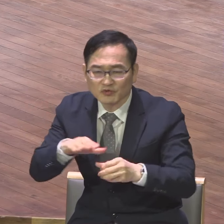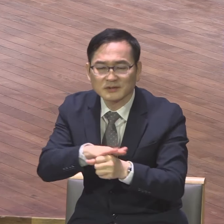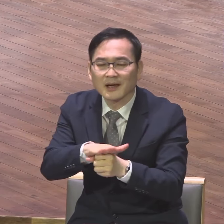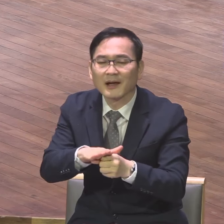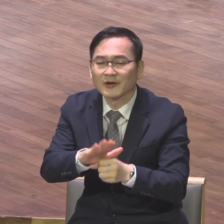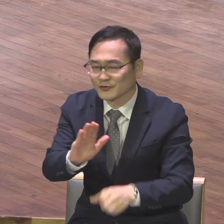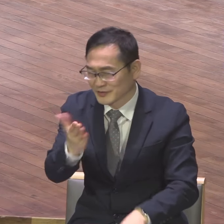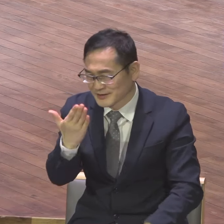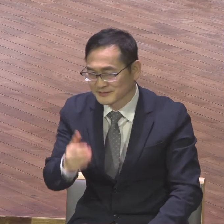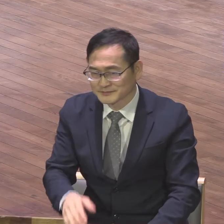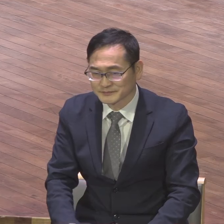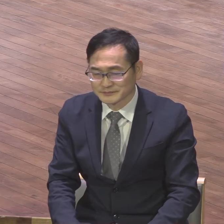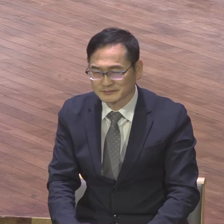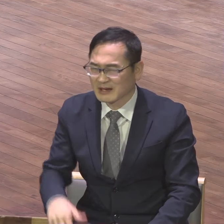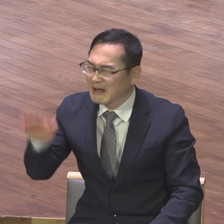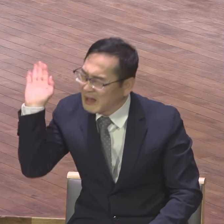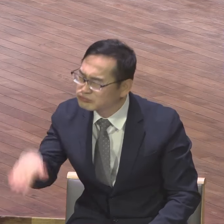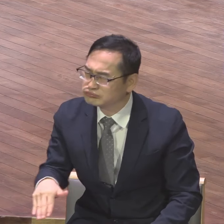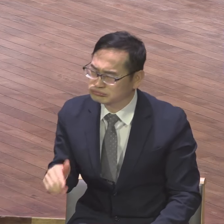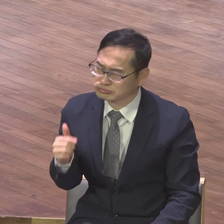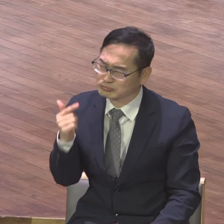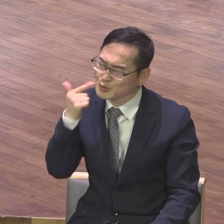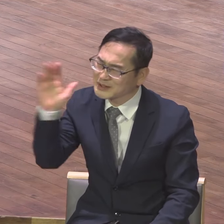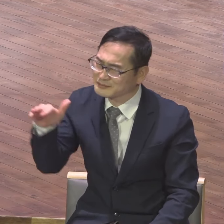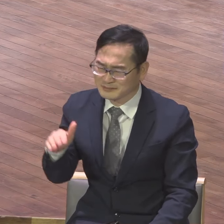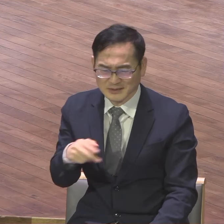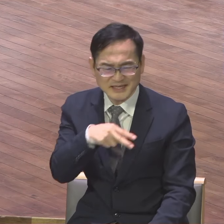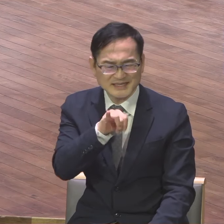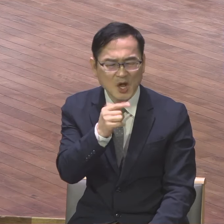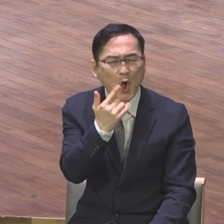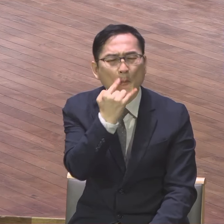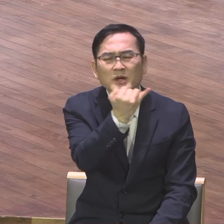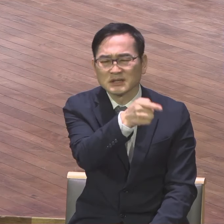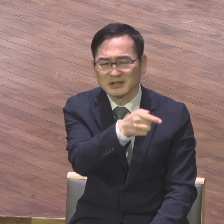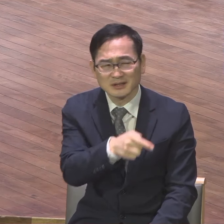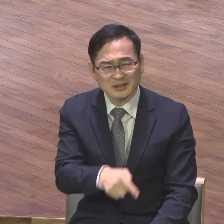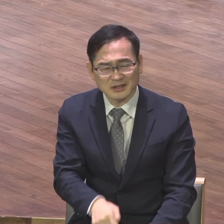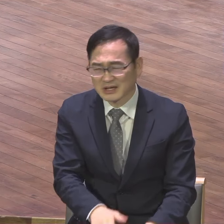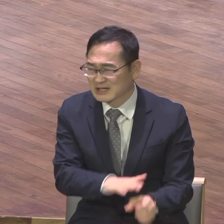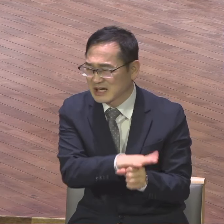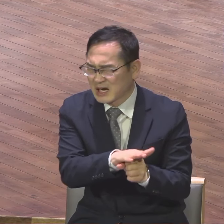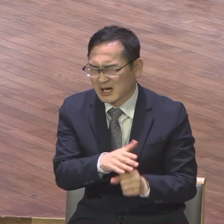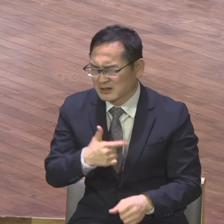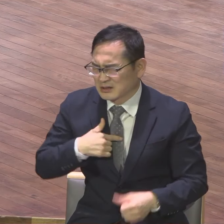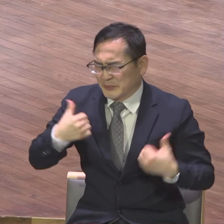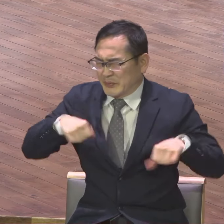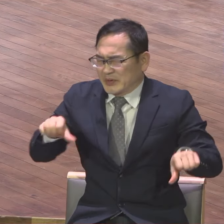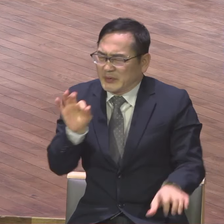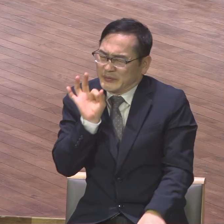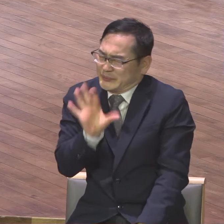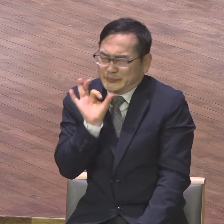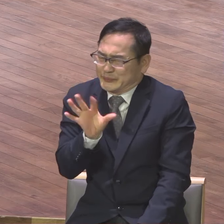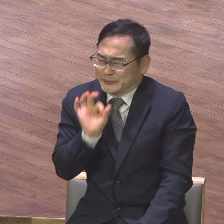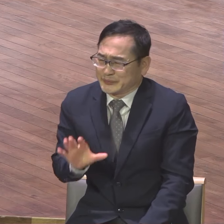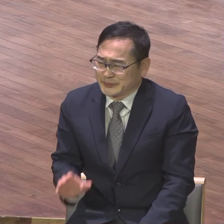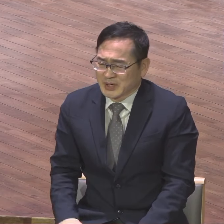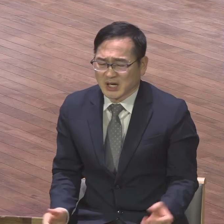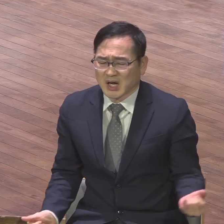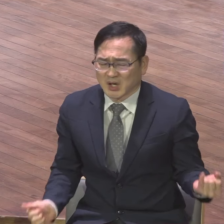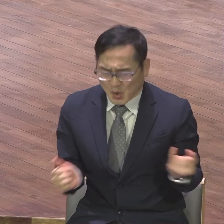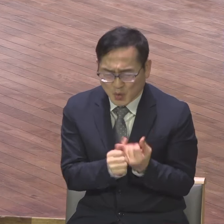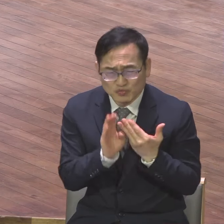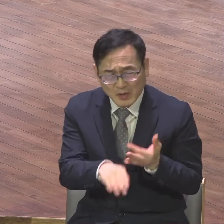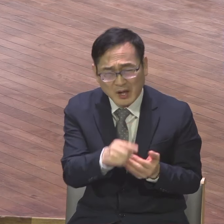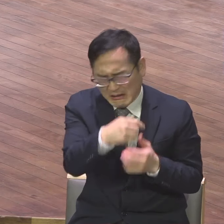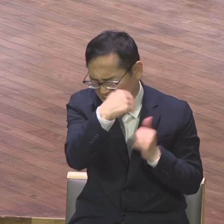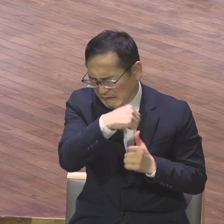아이고 목사님, 우리 시어머니는 난 죽어도 사랑 못해요. 내 시집하고 너무 힘들게